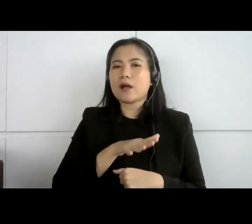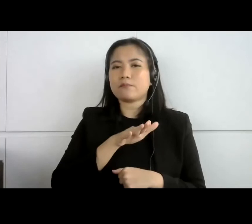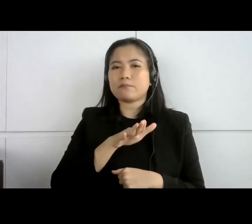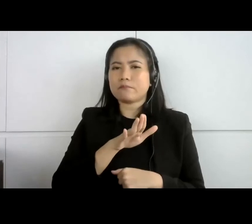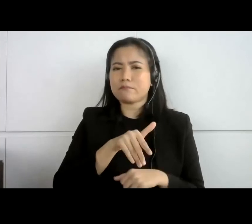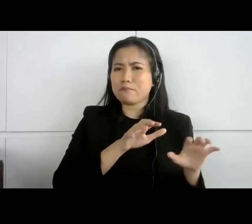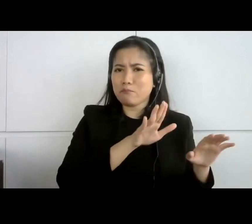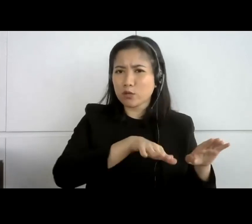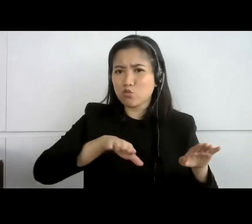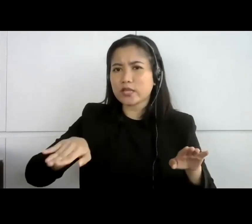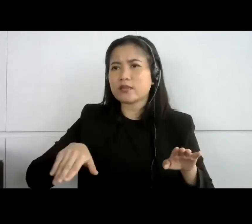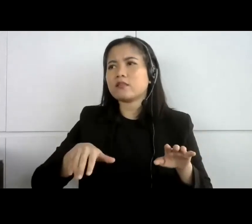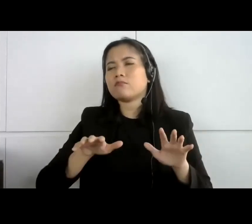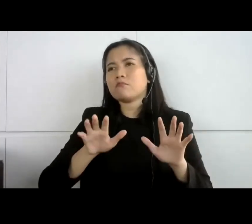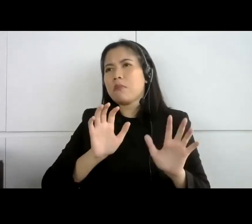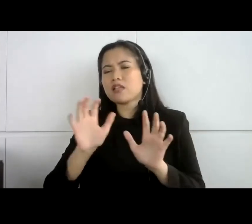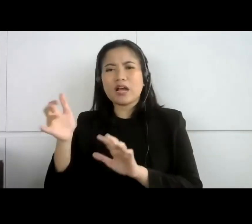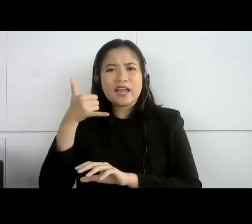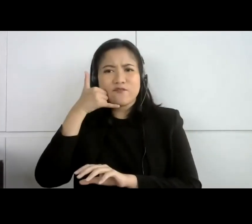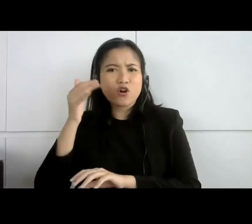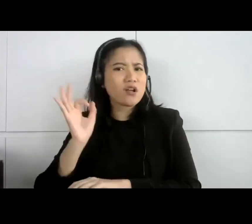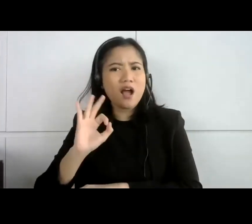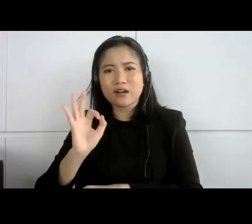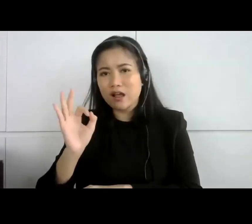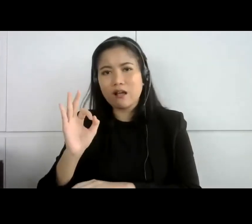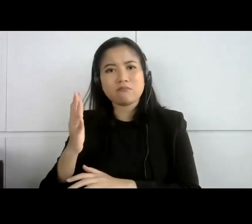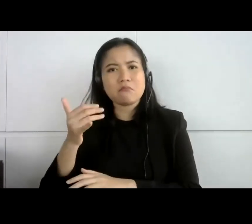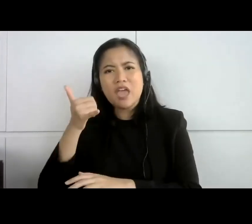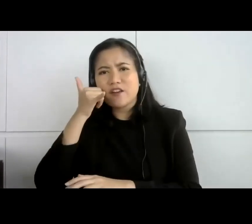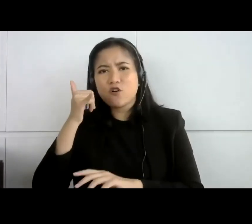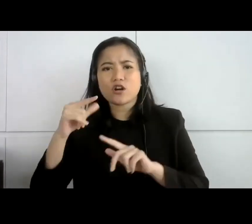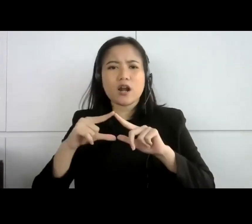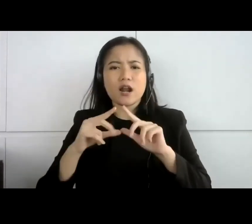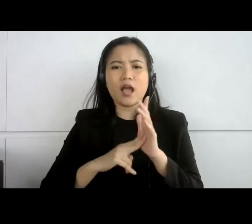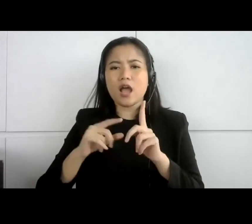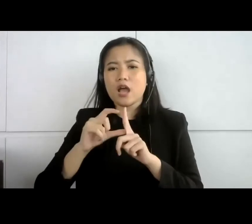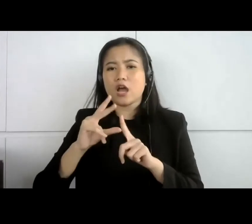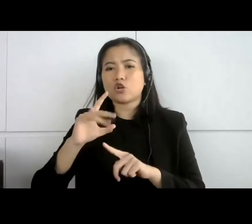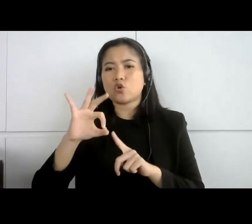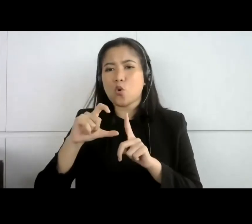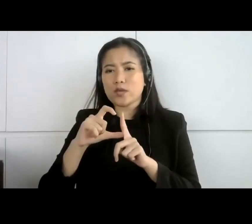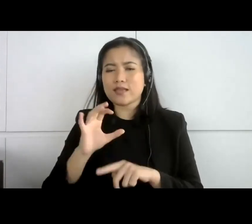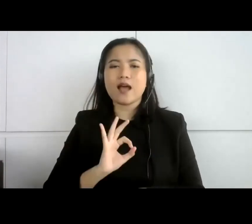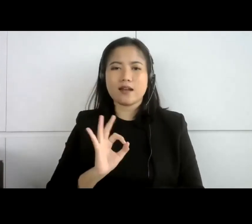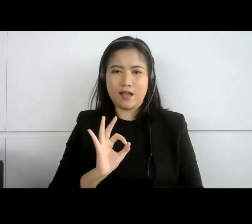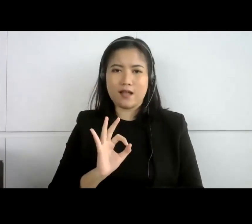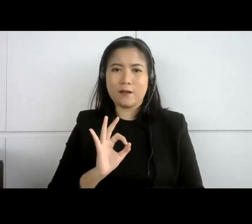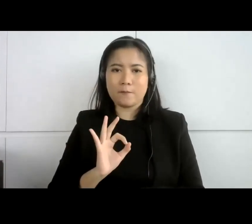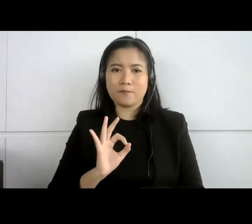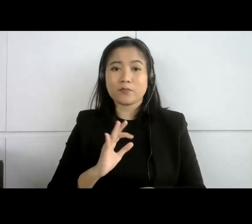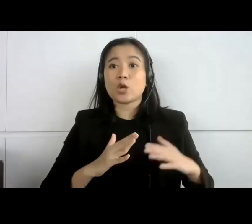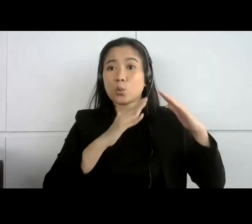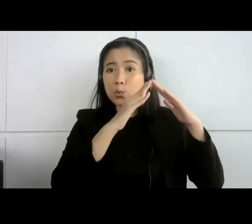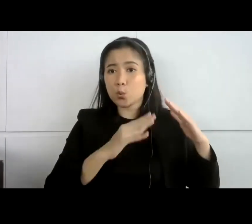siswa kami yang tidak memiliki handphone berbasis Android. Bahkan rumah peserta